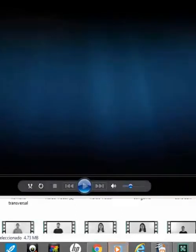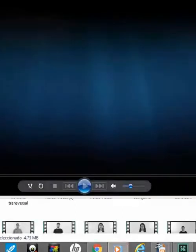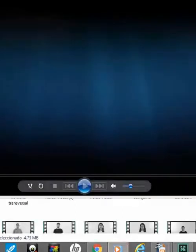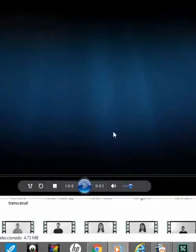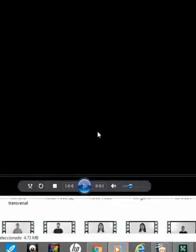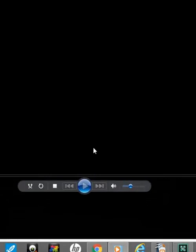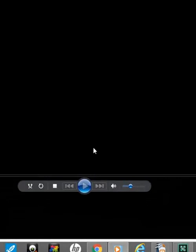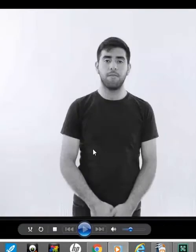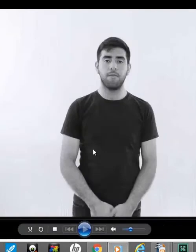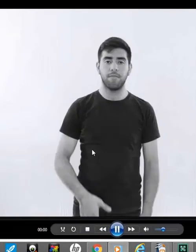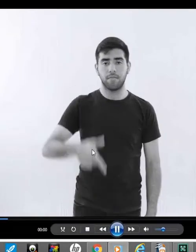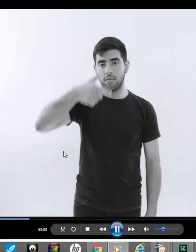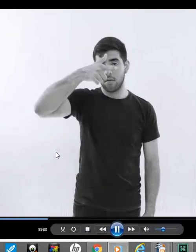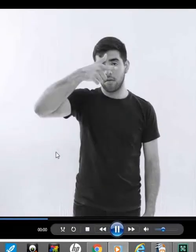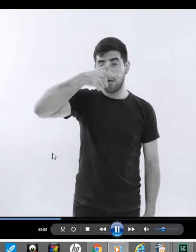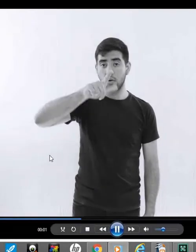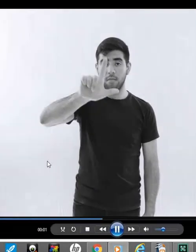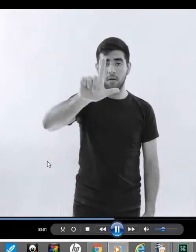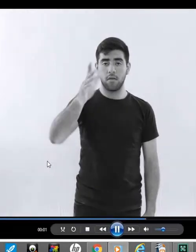Gracias, Manrique.